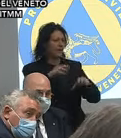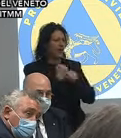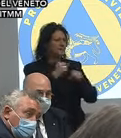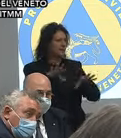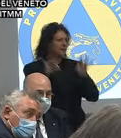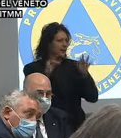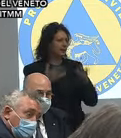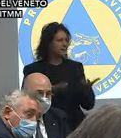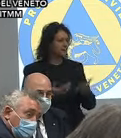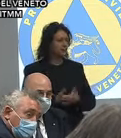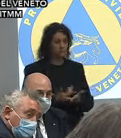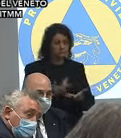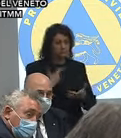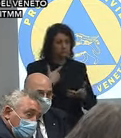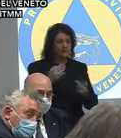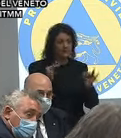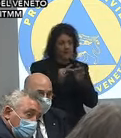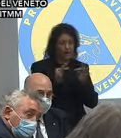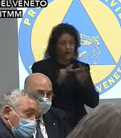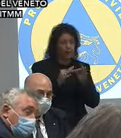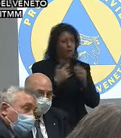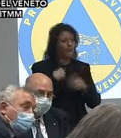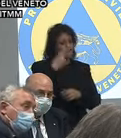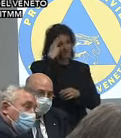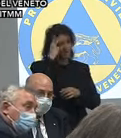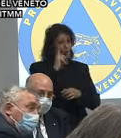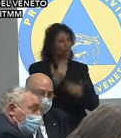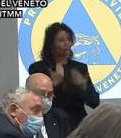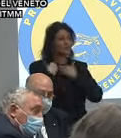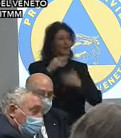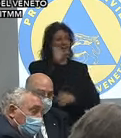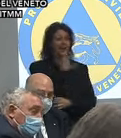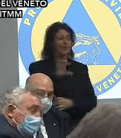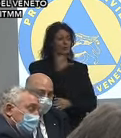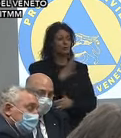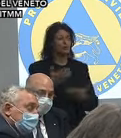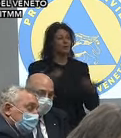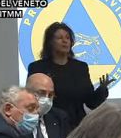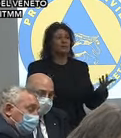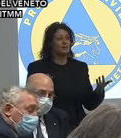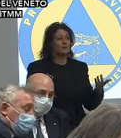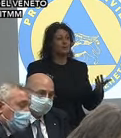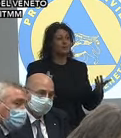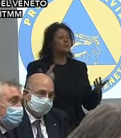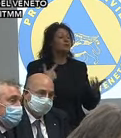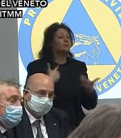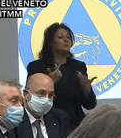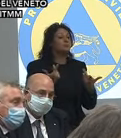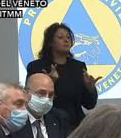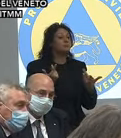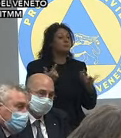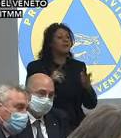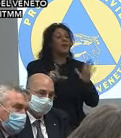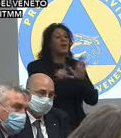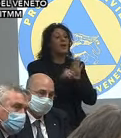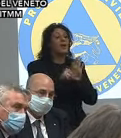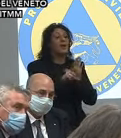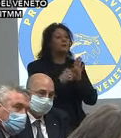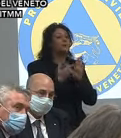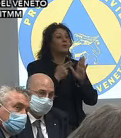voglio ricordare che non sono norme regionali, cioè noi dobbiamo sottostare ovviamente a una programmazione e a una